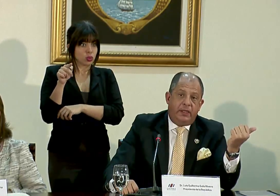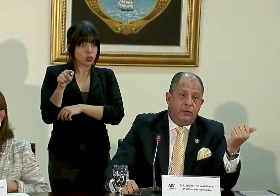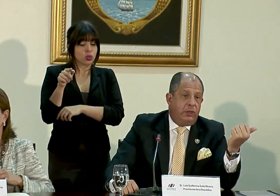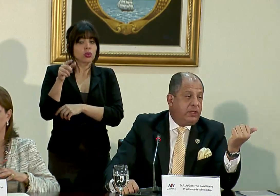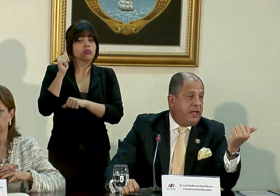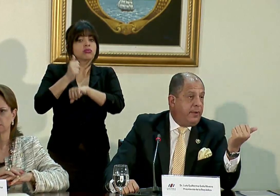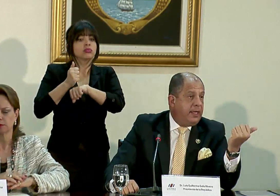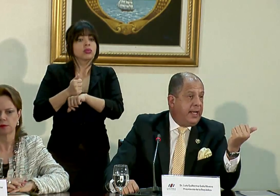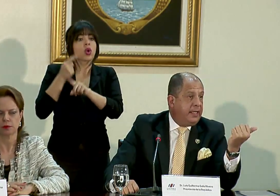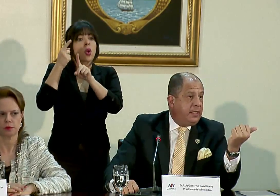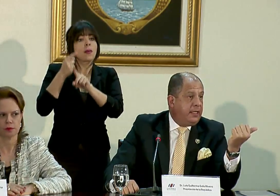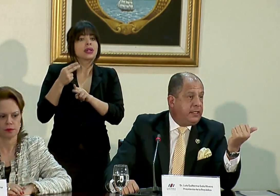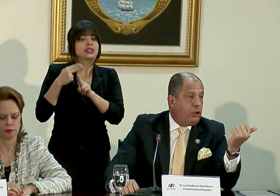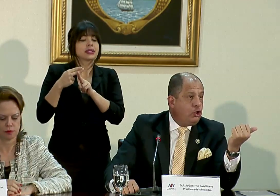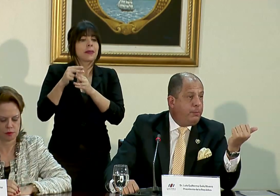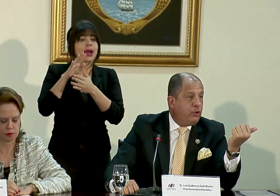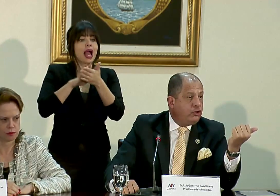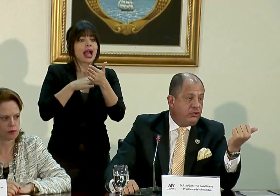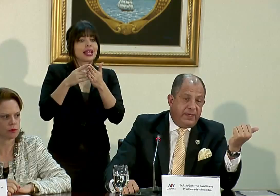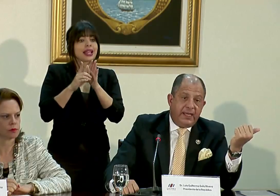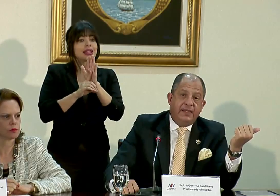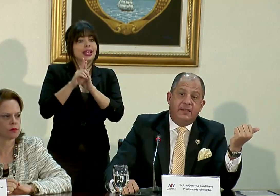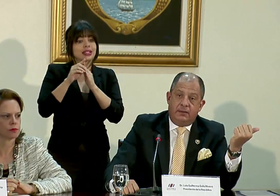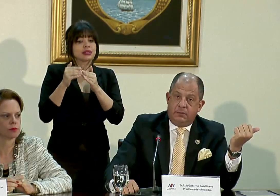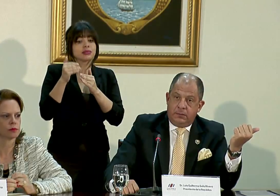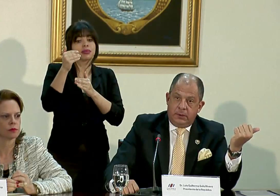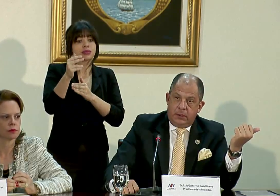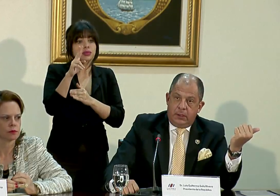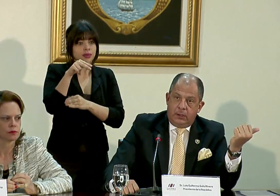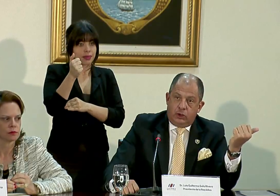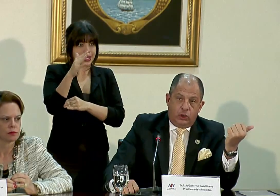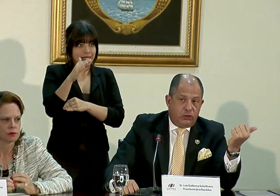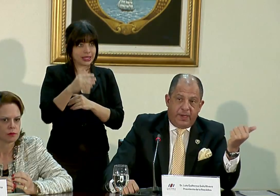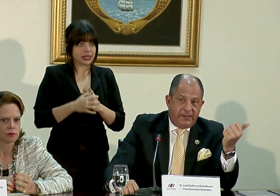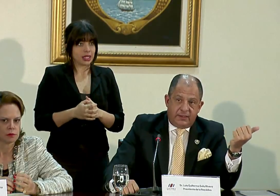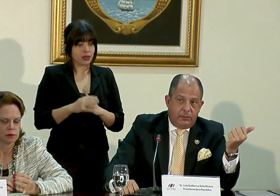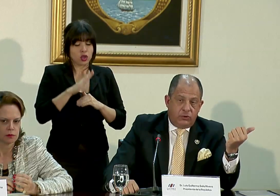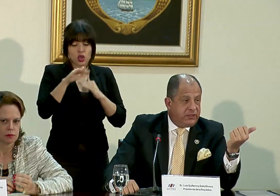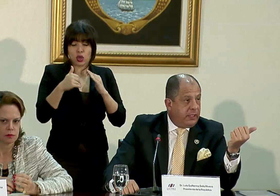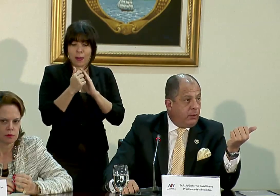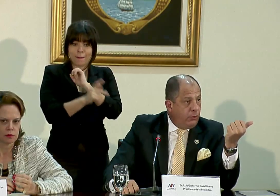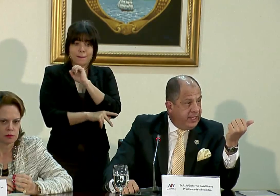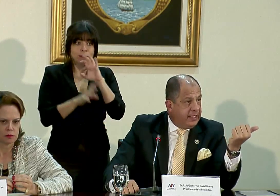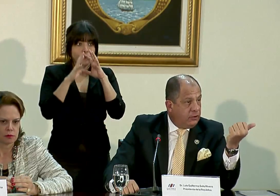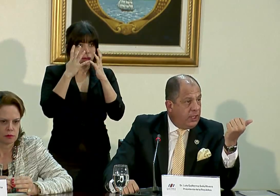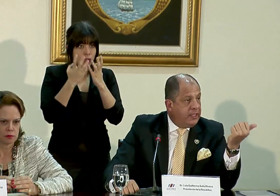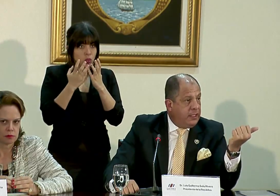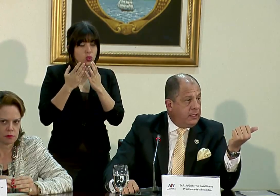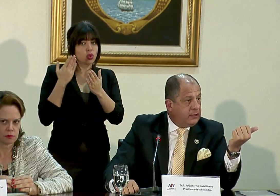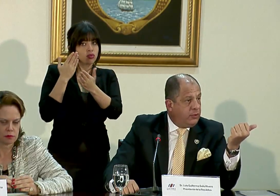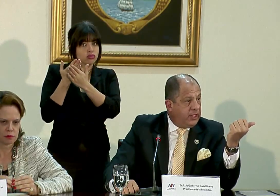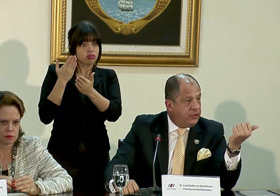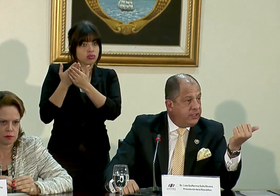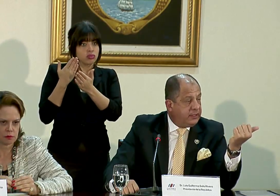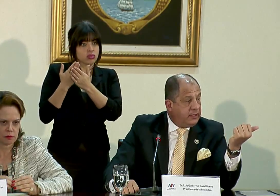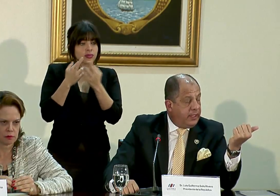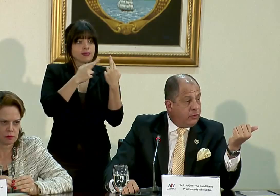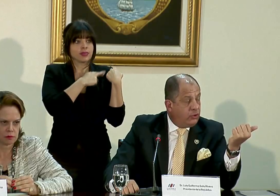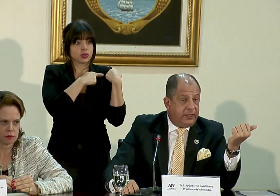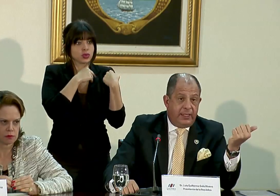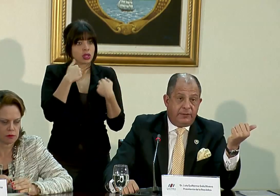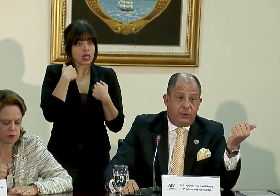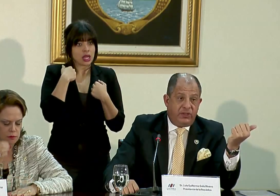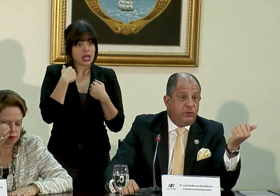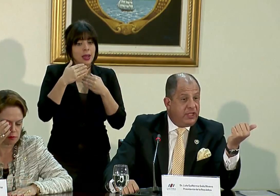los objetivos de lo que llaman la Agenda de Desarrollo post-2015. Todos los países del mundo están ubicando allí las obligaciones que